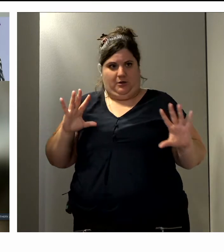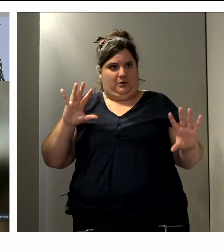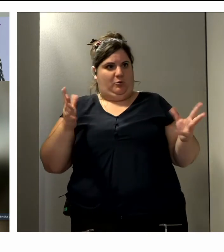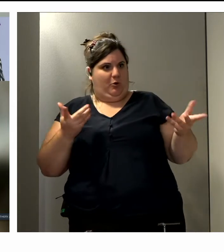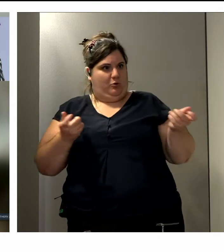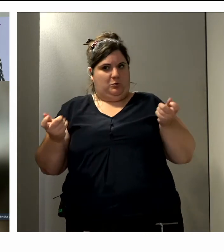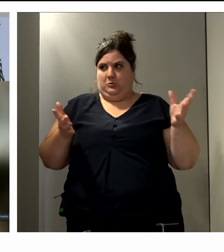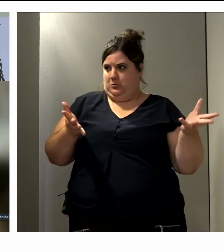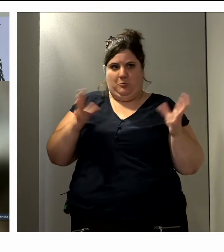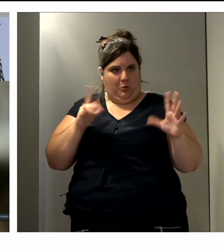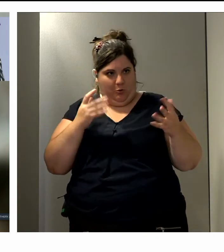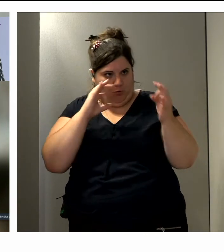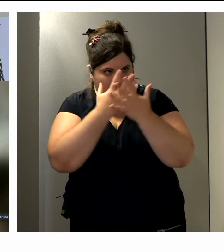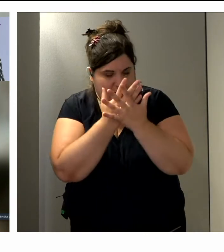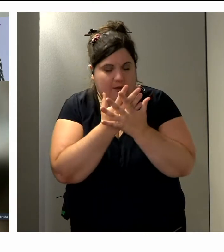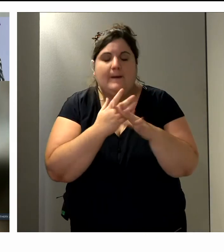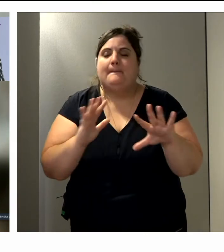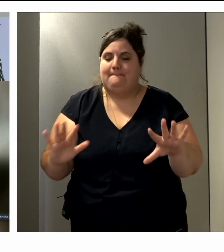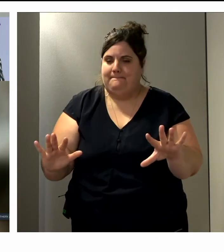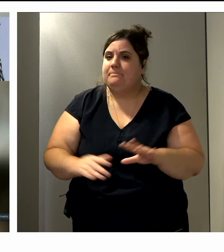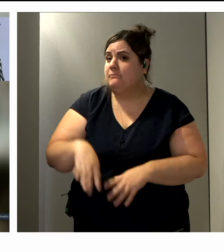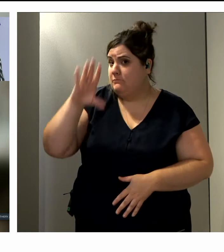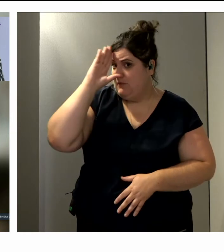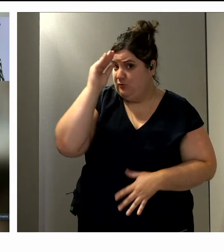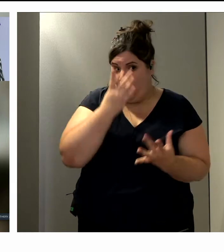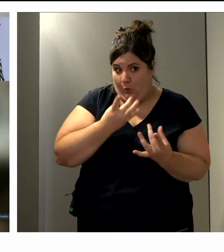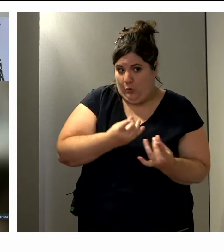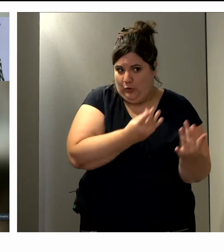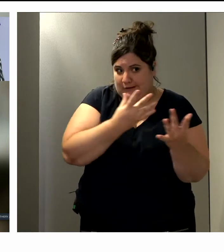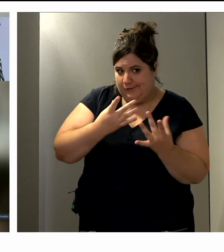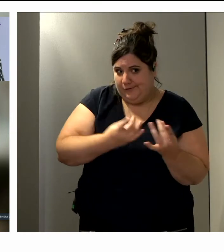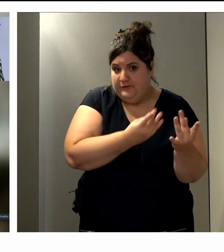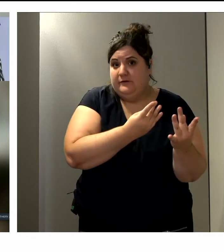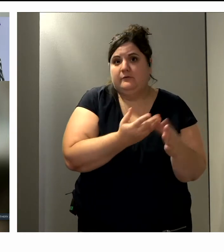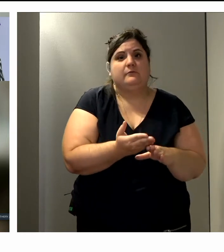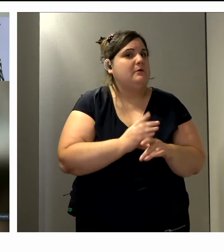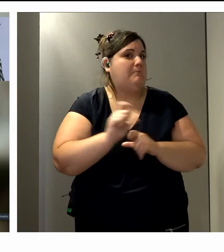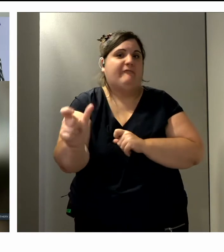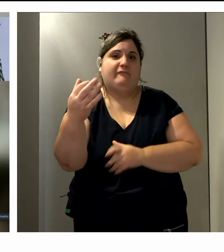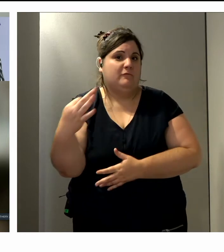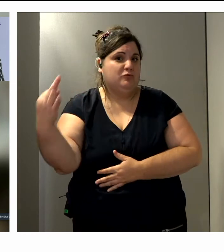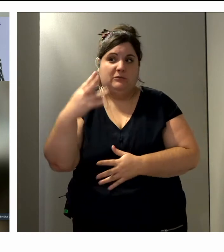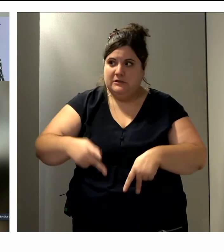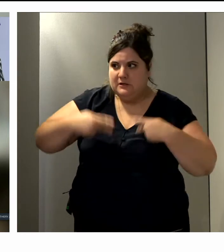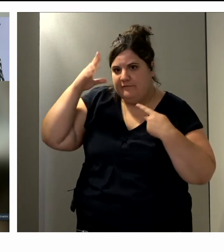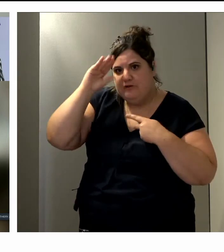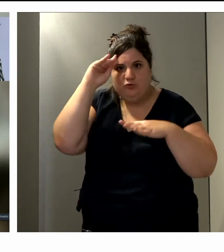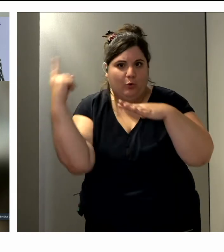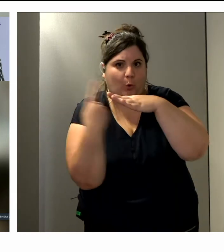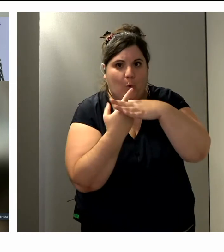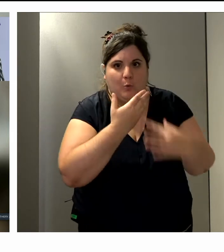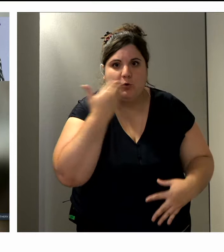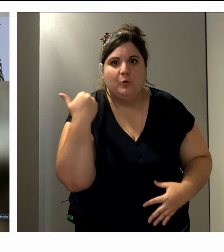à sensibiliser les étudiants, par définition, l'accès à la vie étudiante sera plus facile. Mais la question est